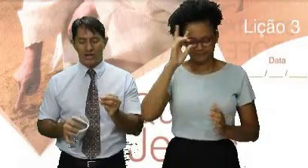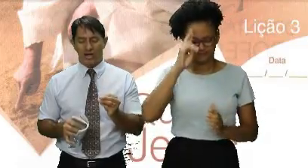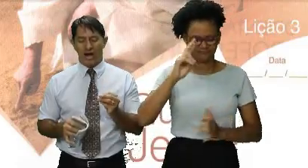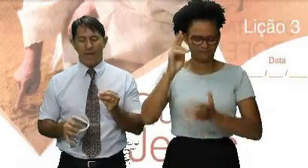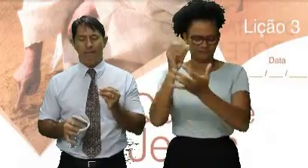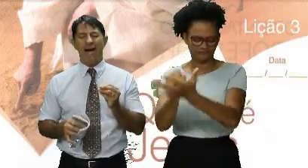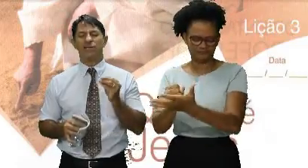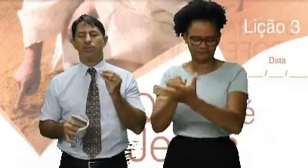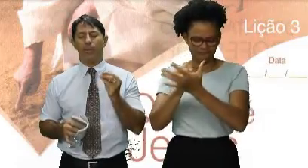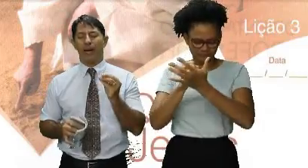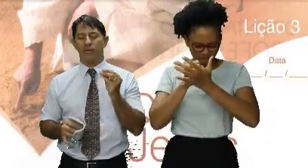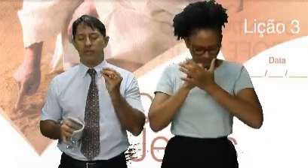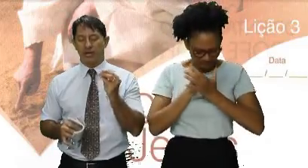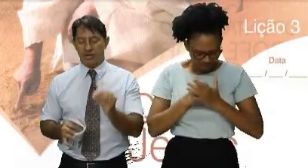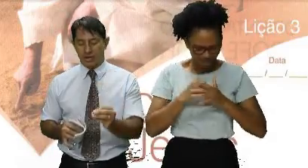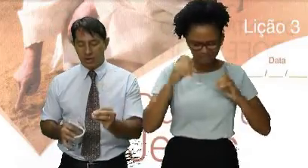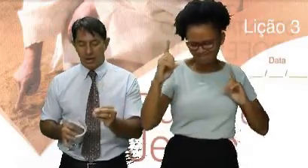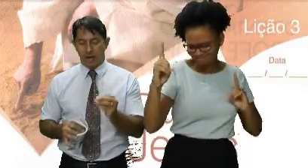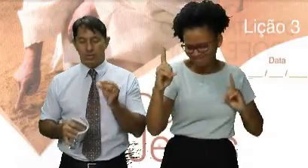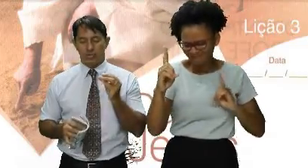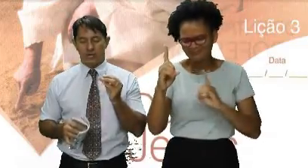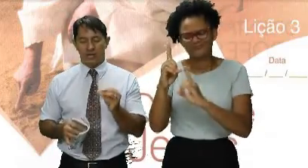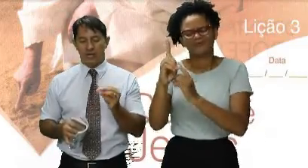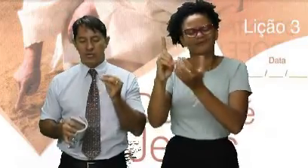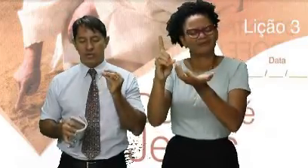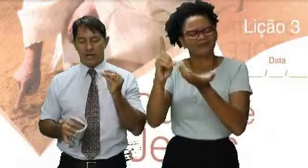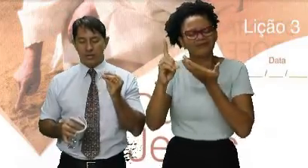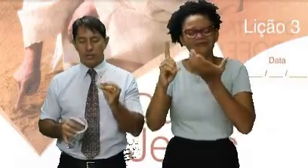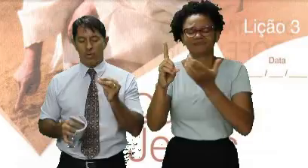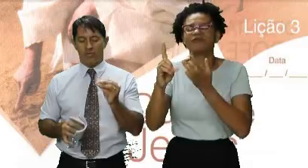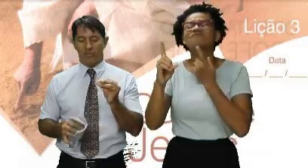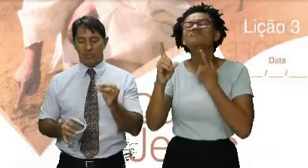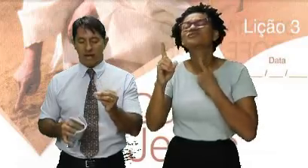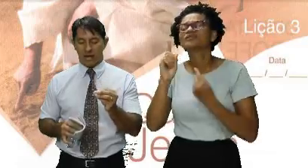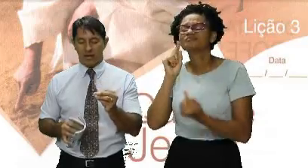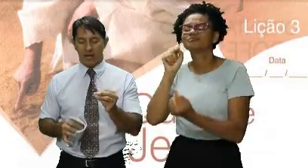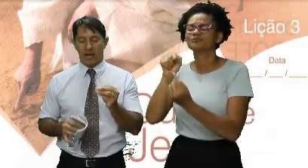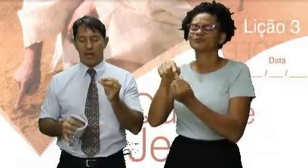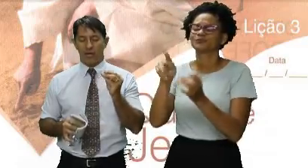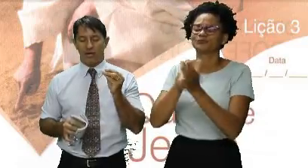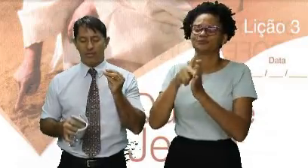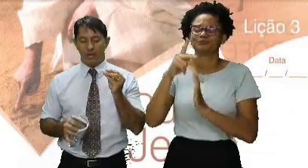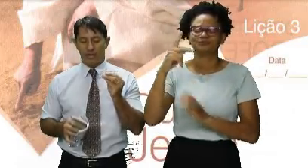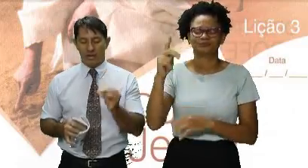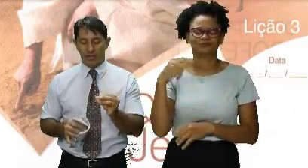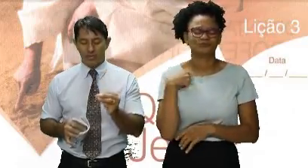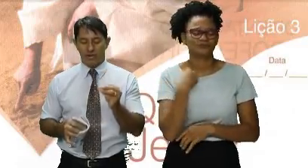ajuda a chegar mais perto de Ti, no centro da Tua vontade.